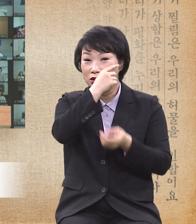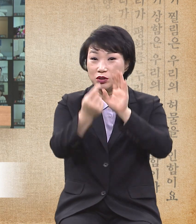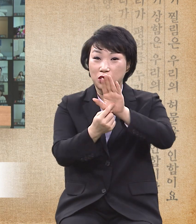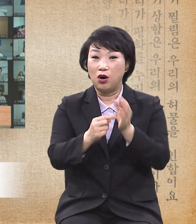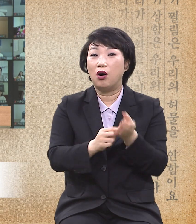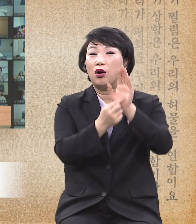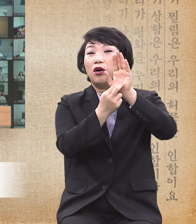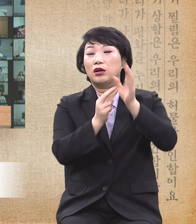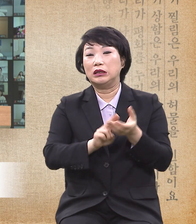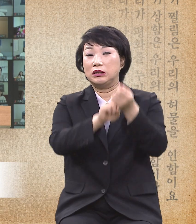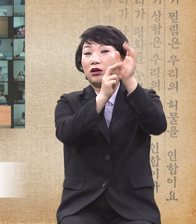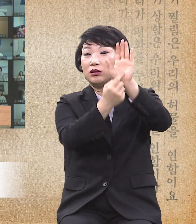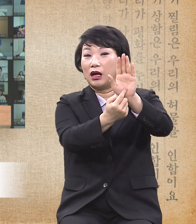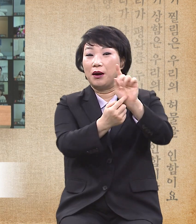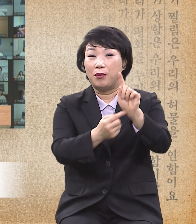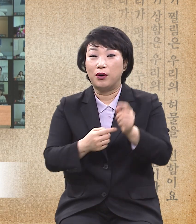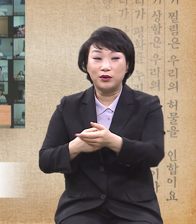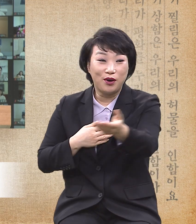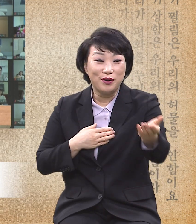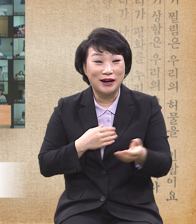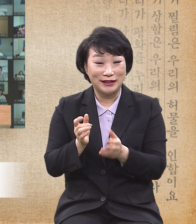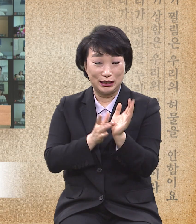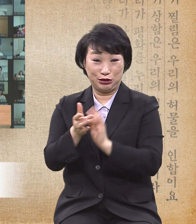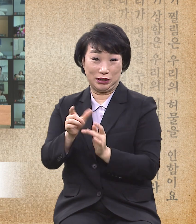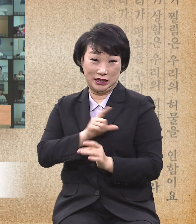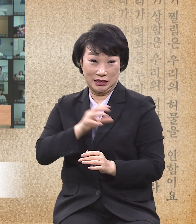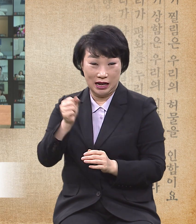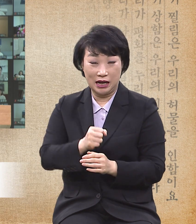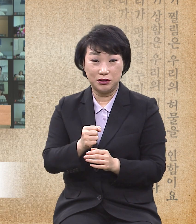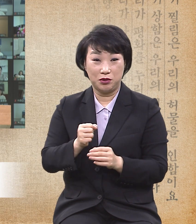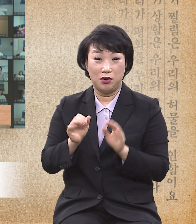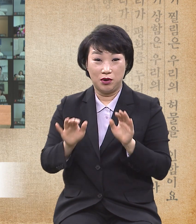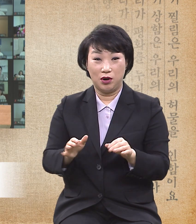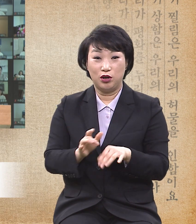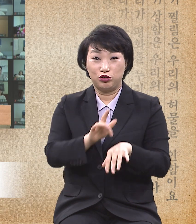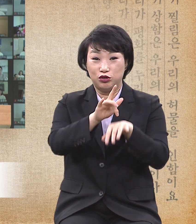표적이 따르리니 곧 저희가 내